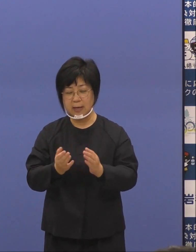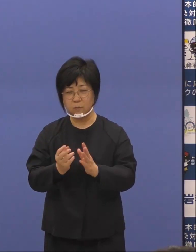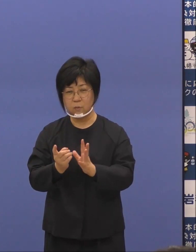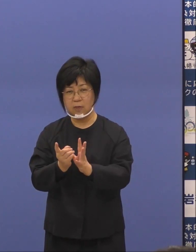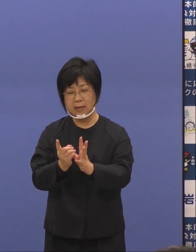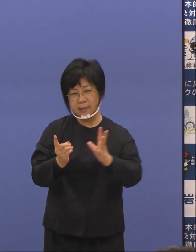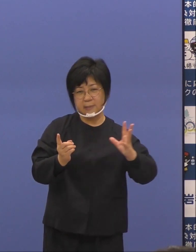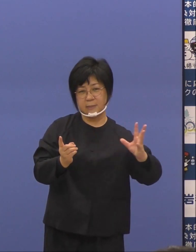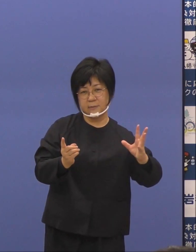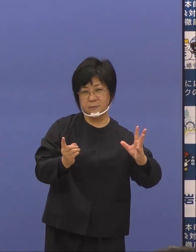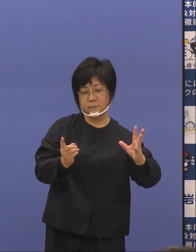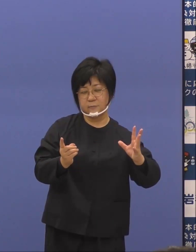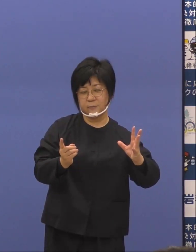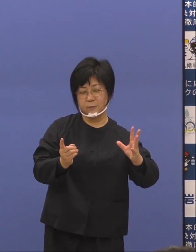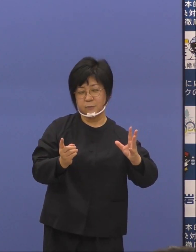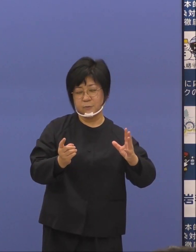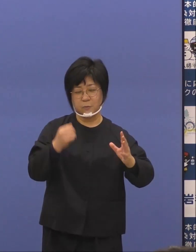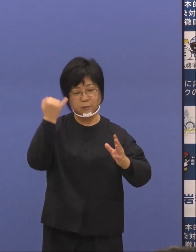ょうか。